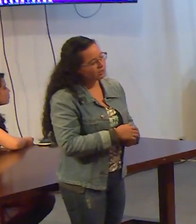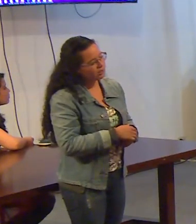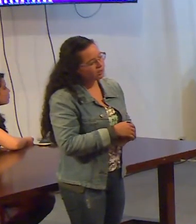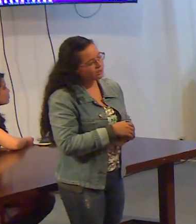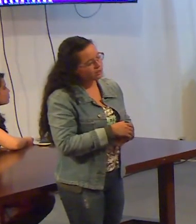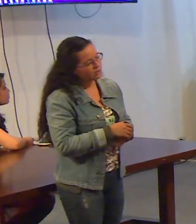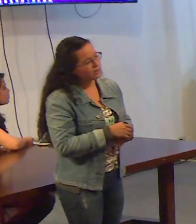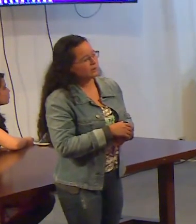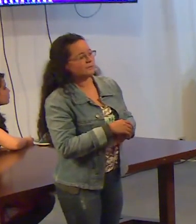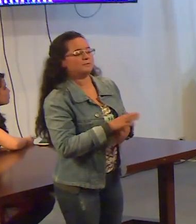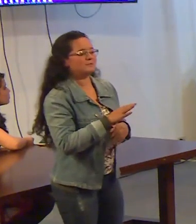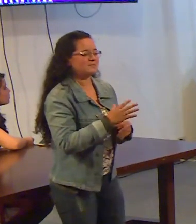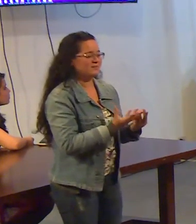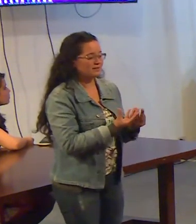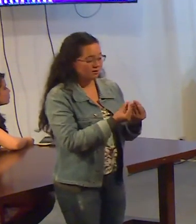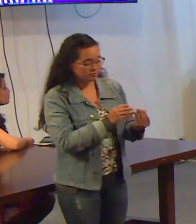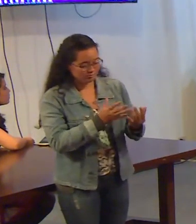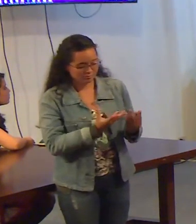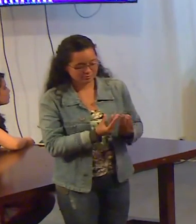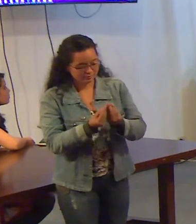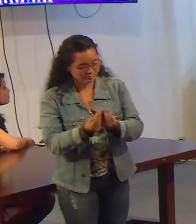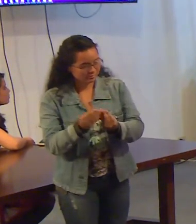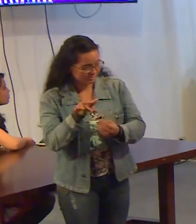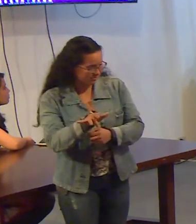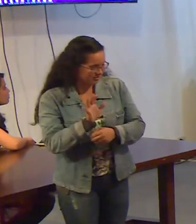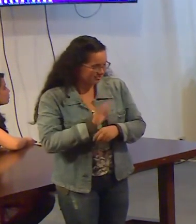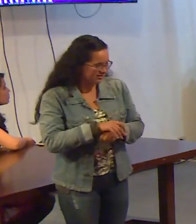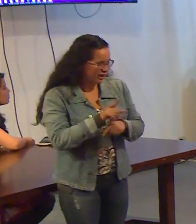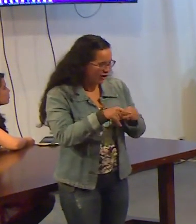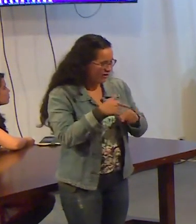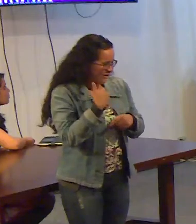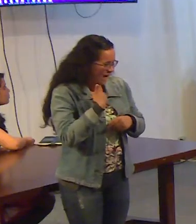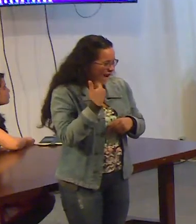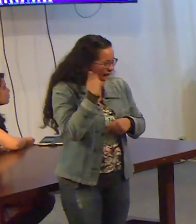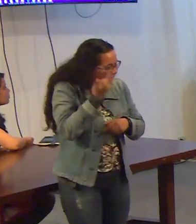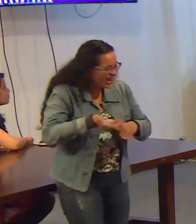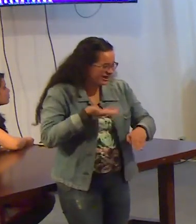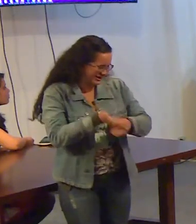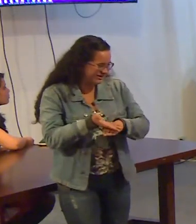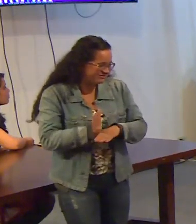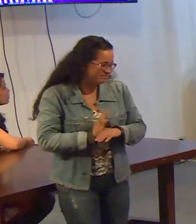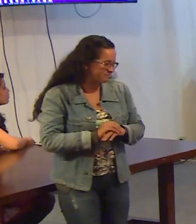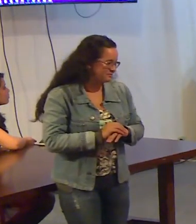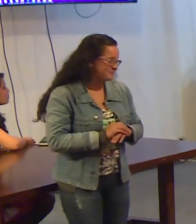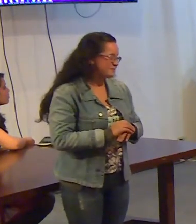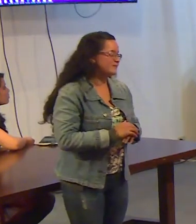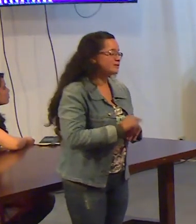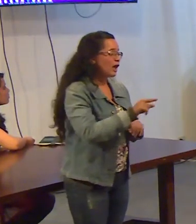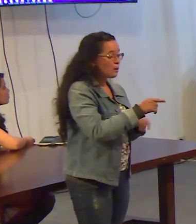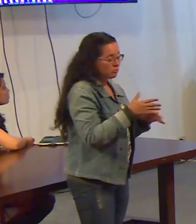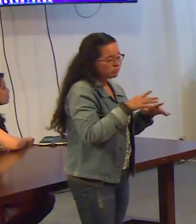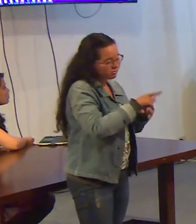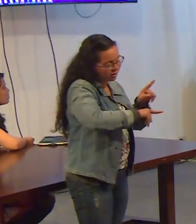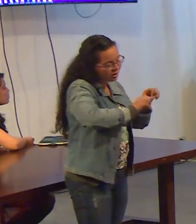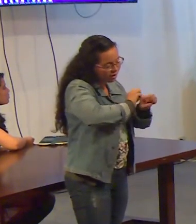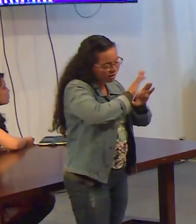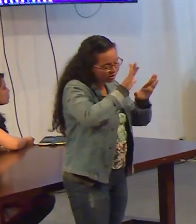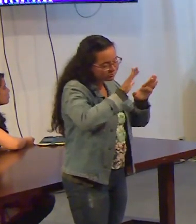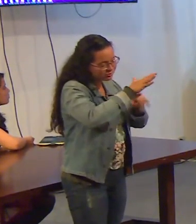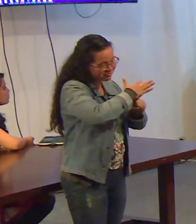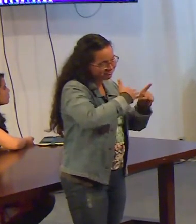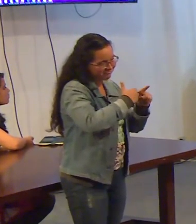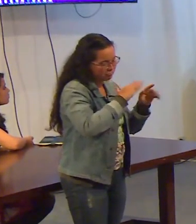nuestra zona de confort, y más en contextos de estos que son tan cerrados. Entonces, es con lo que siempre nos vamos a